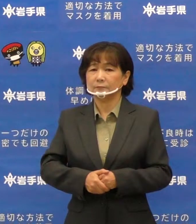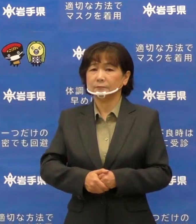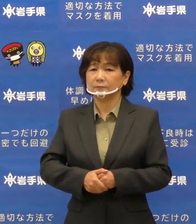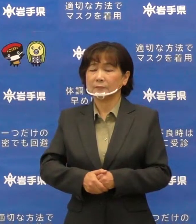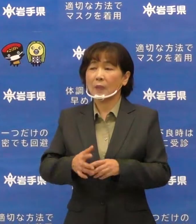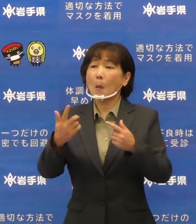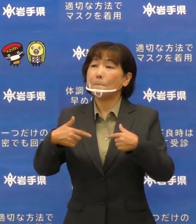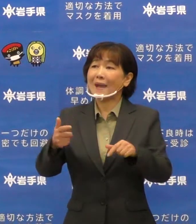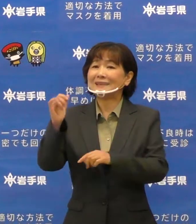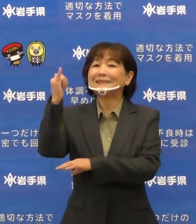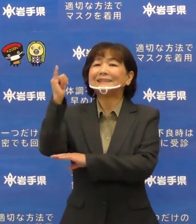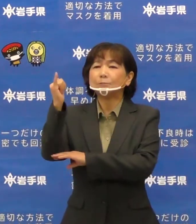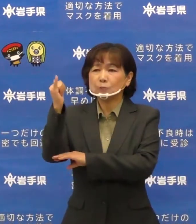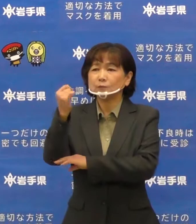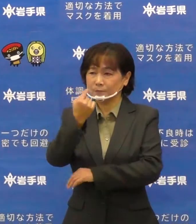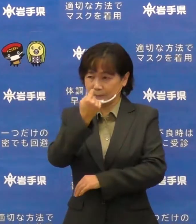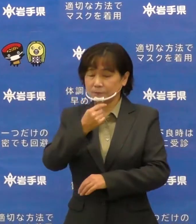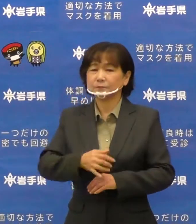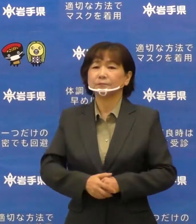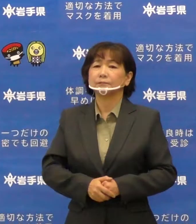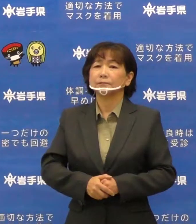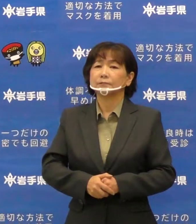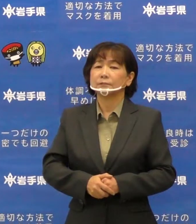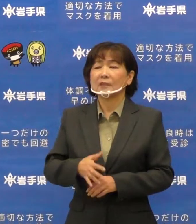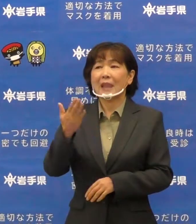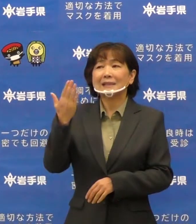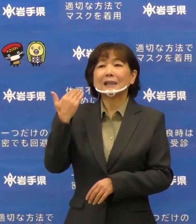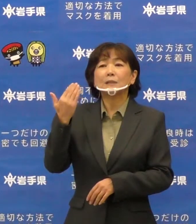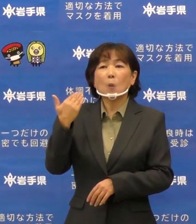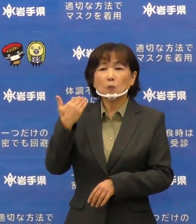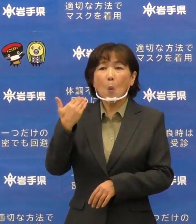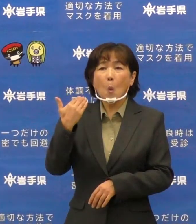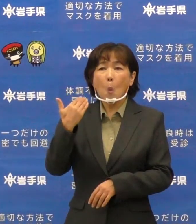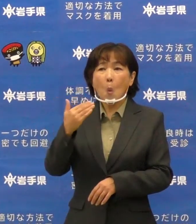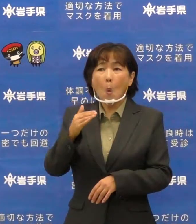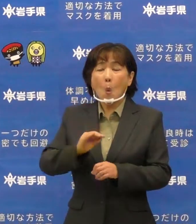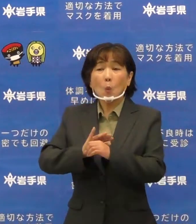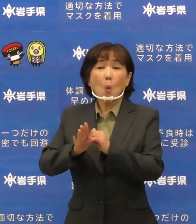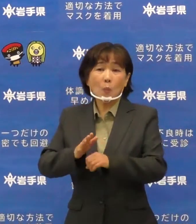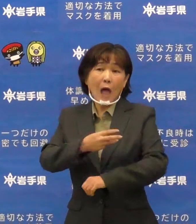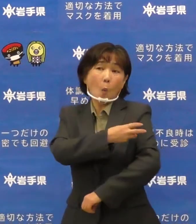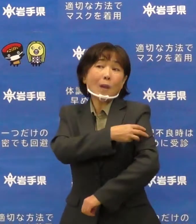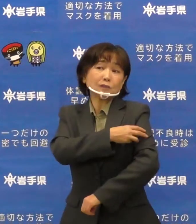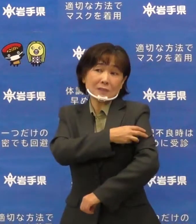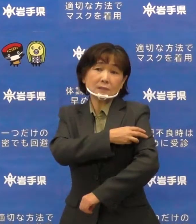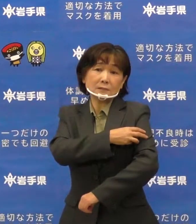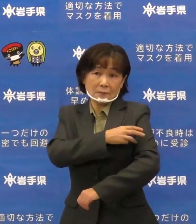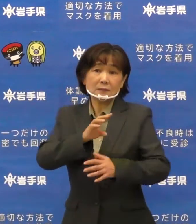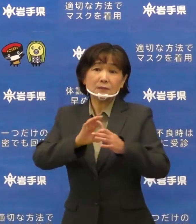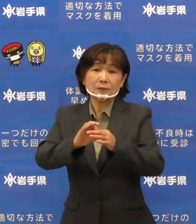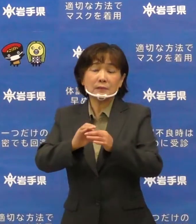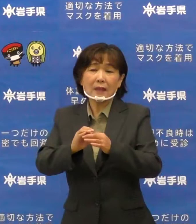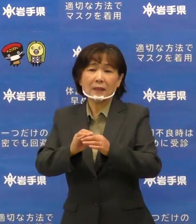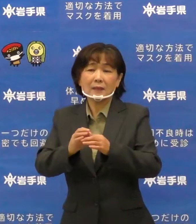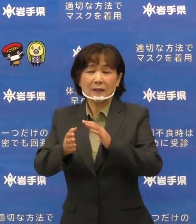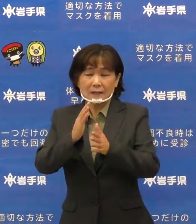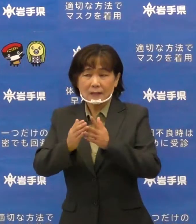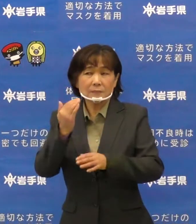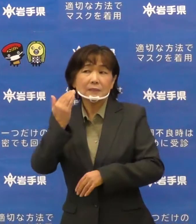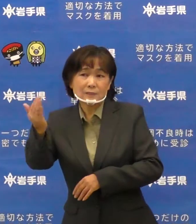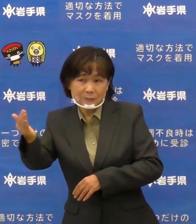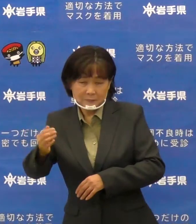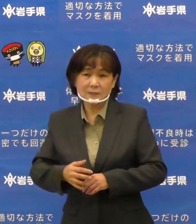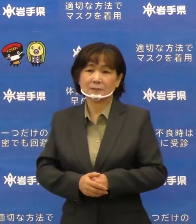毎日新聞の安藤です、よろしくお願いします。はい、先ほどワクチン接種の質問出たのでそれに関連してお聞きします。3回目の接種、